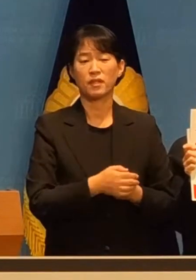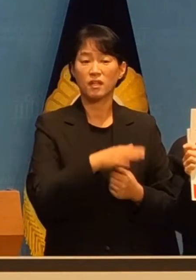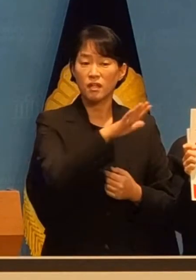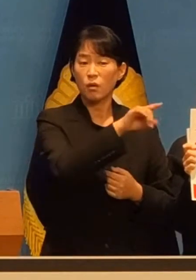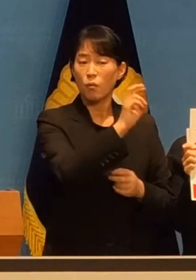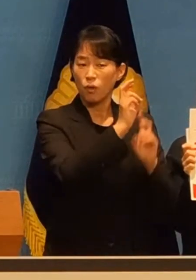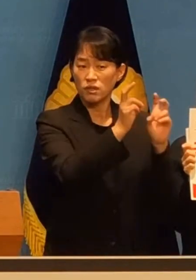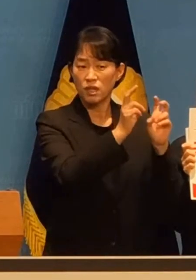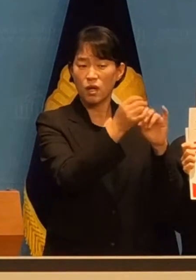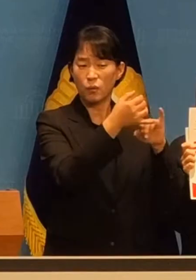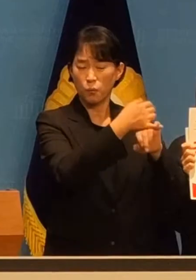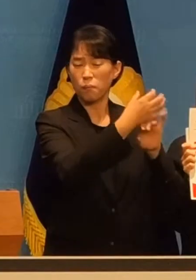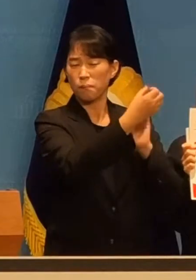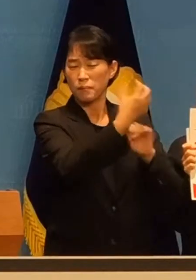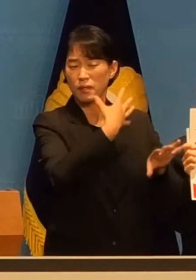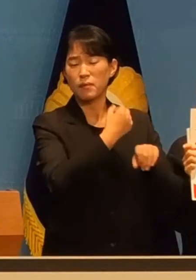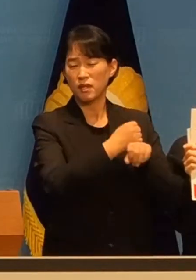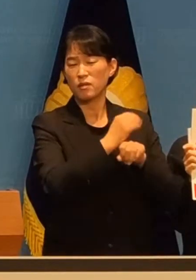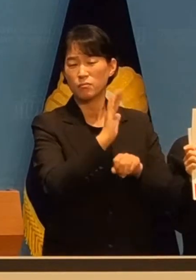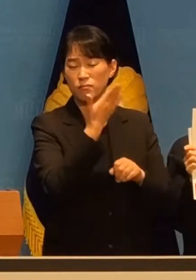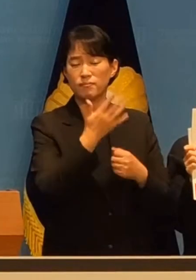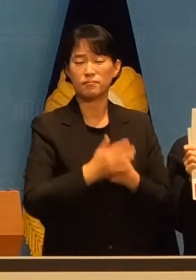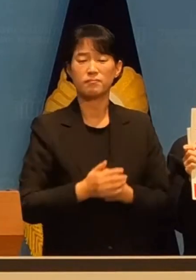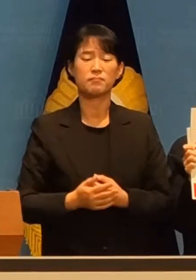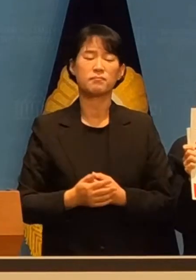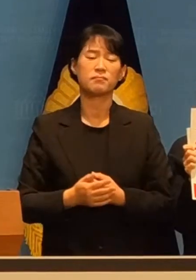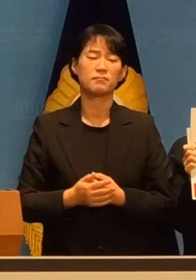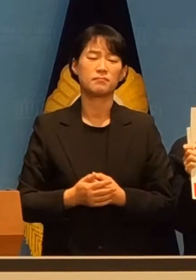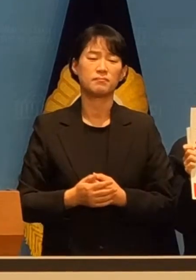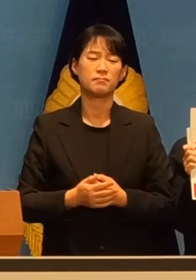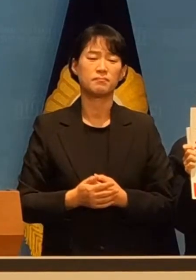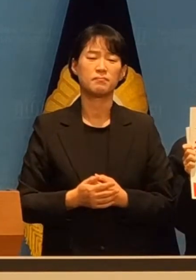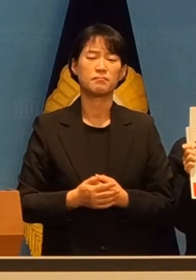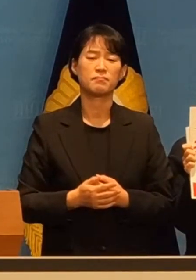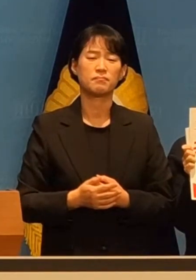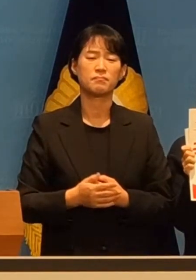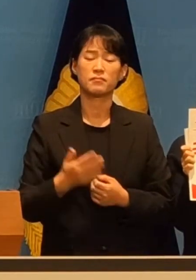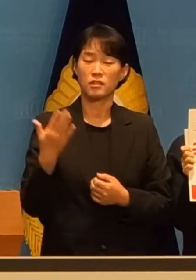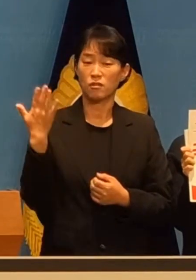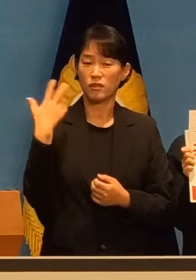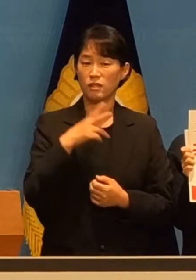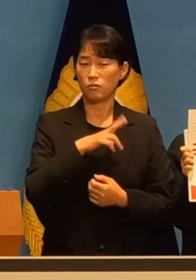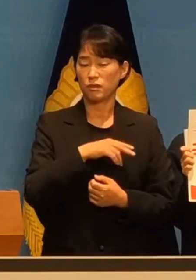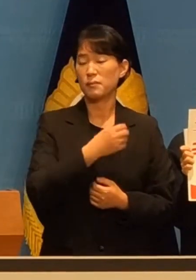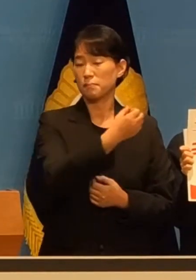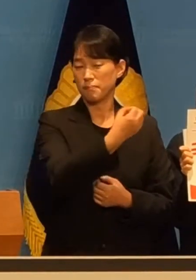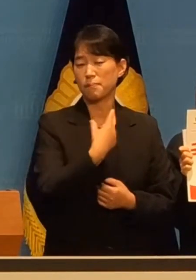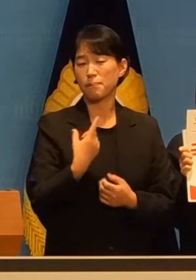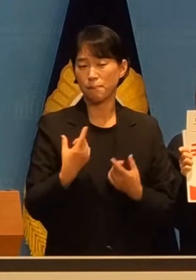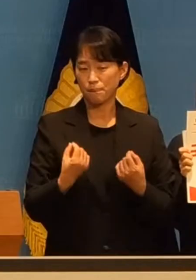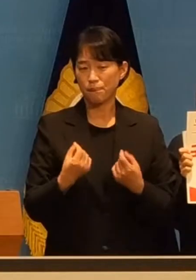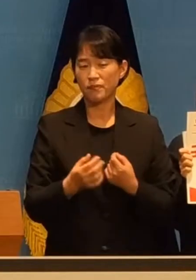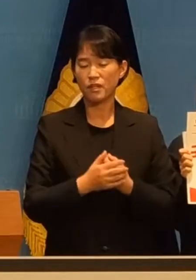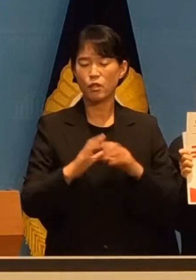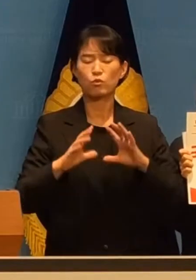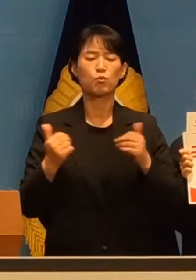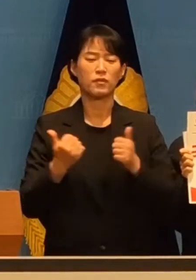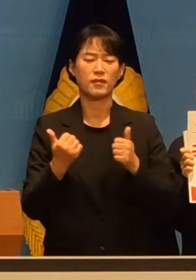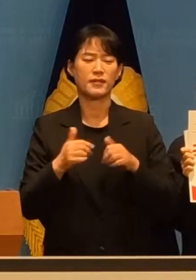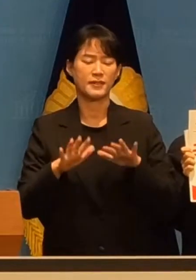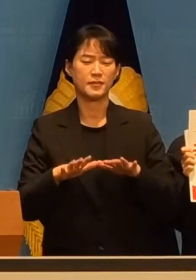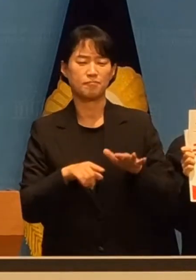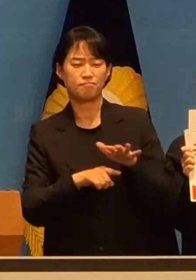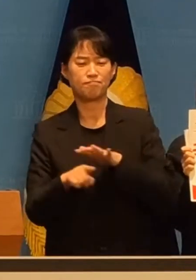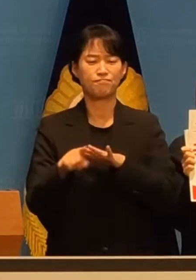대답을 꼭 해야 할 차례입니다. 많은 제 이전에 의원님들께서 말씀드렸듯이 국회가 나서야 할